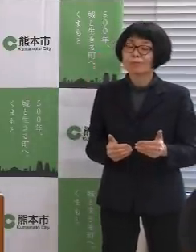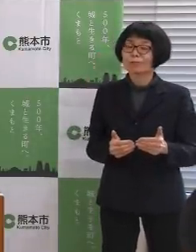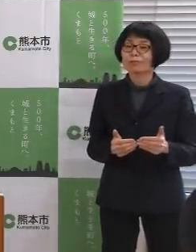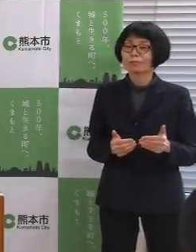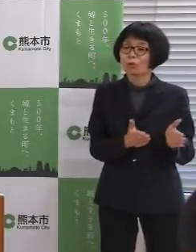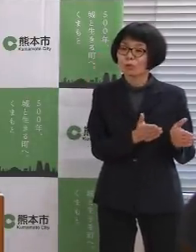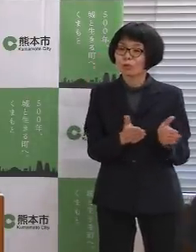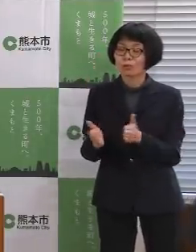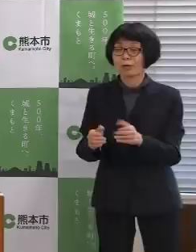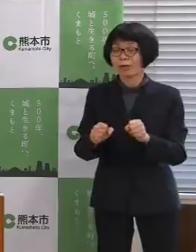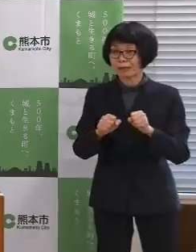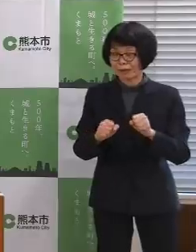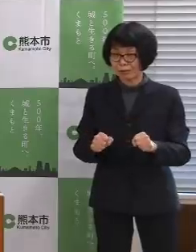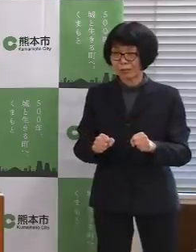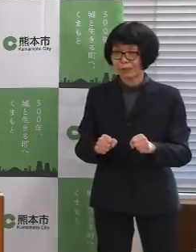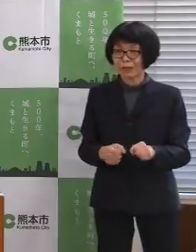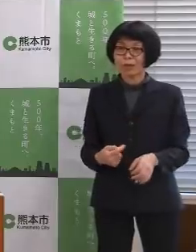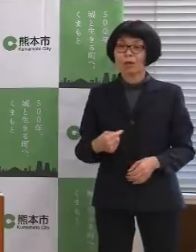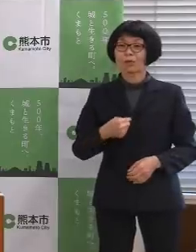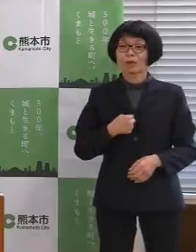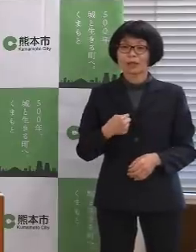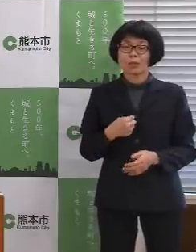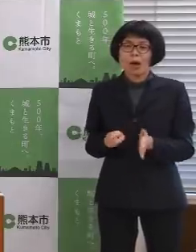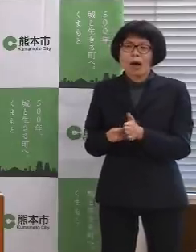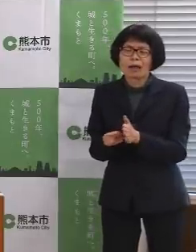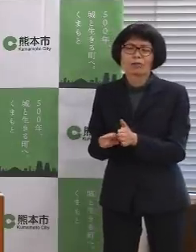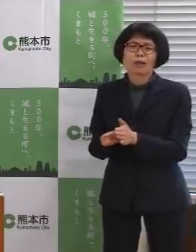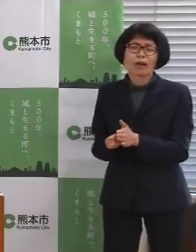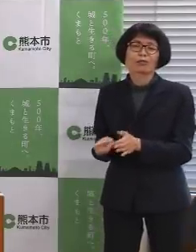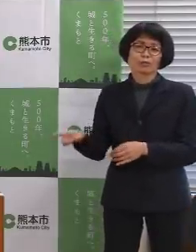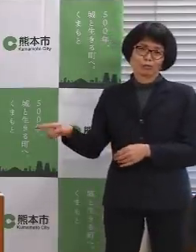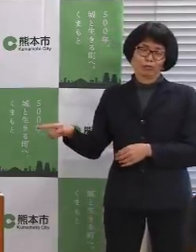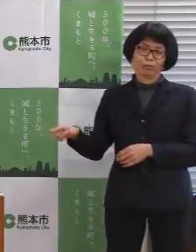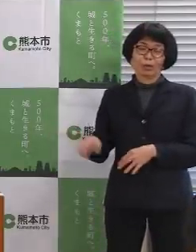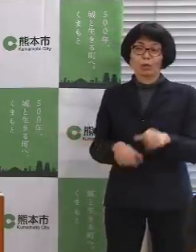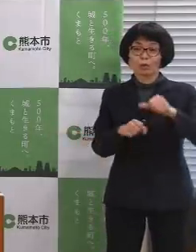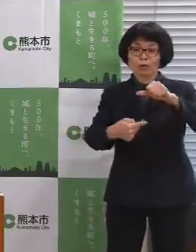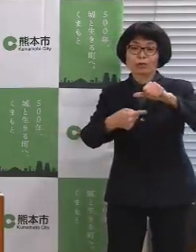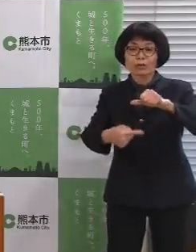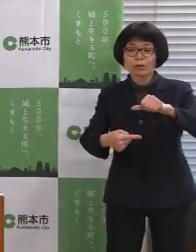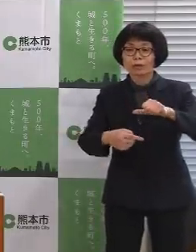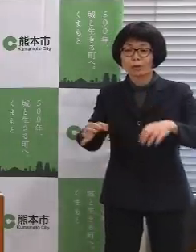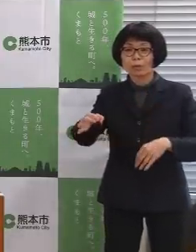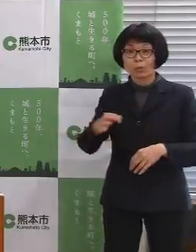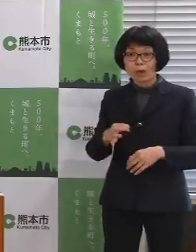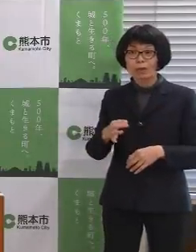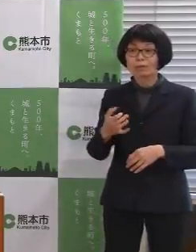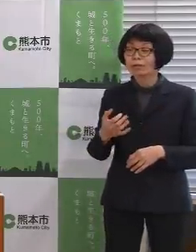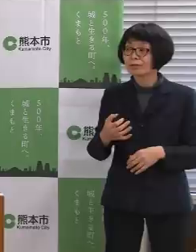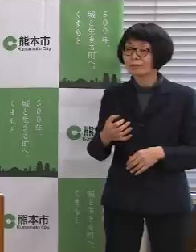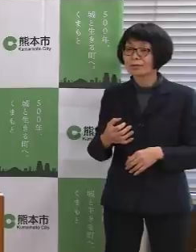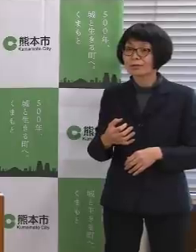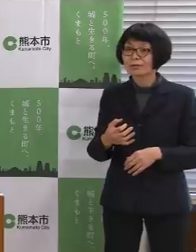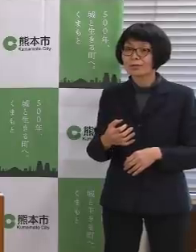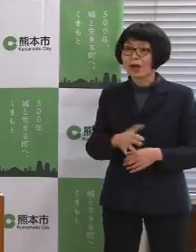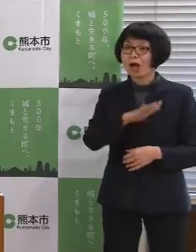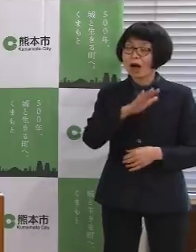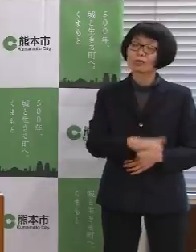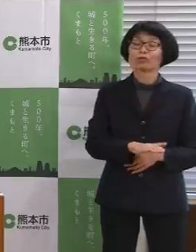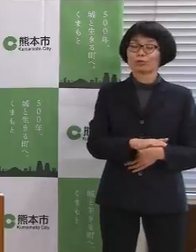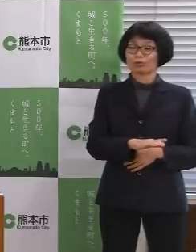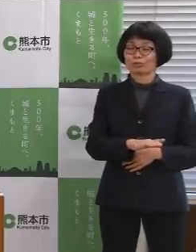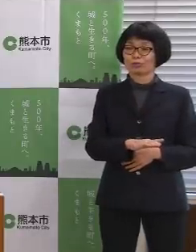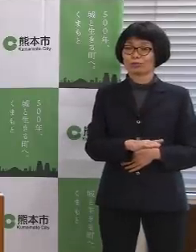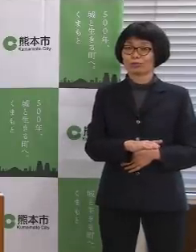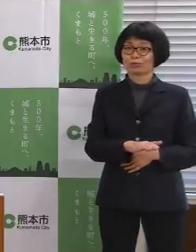きたい。私のところにもかなり早くしてくださいというですね、5月1日にはもう給付されるところは自治体